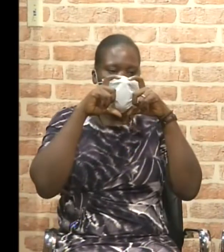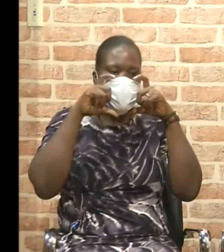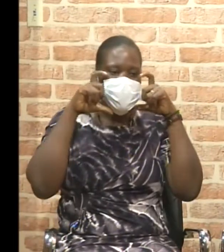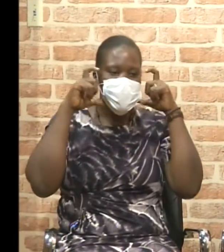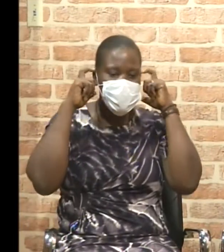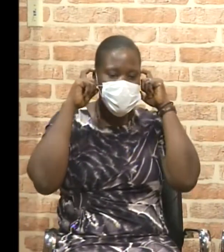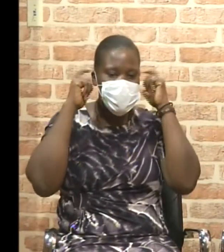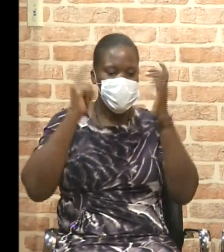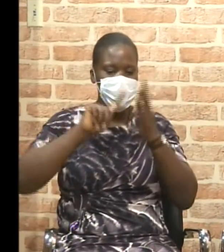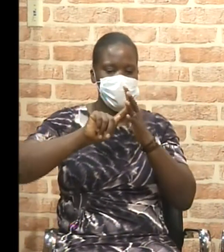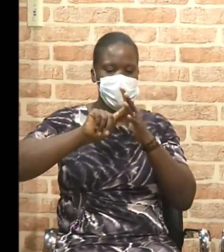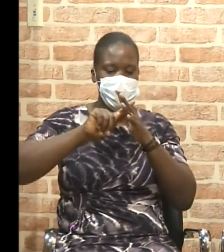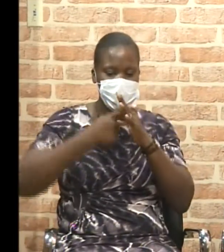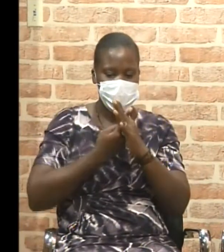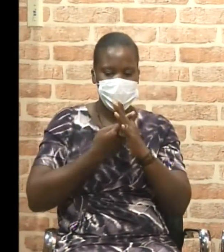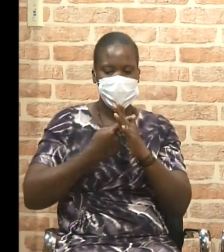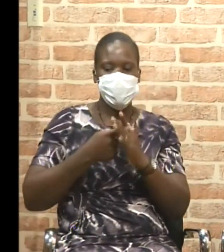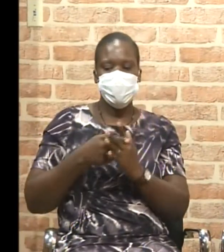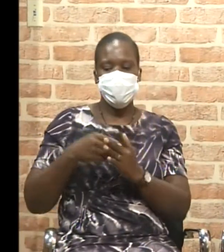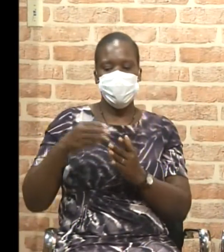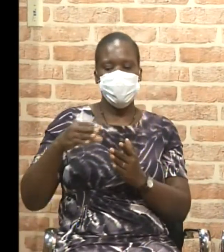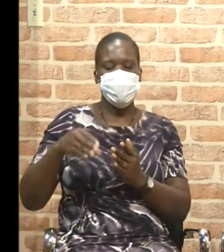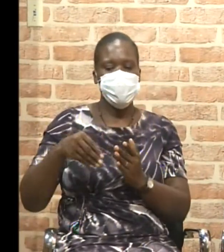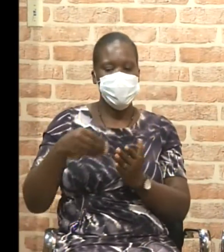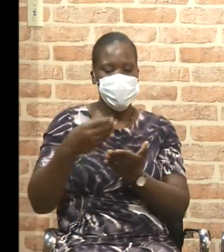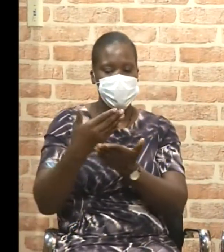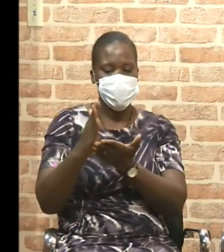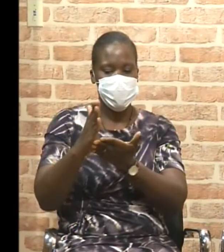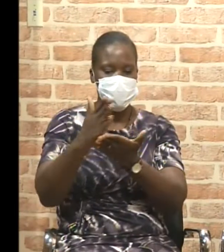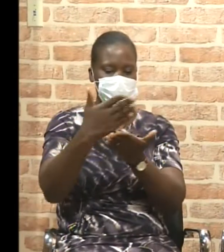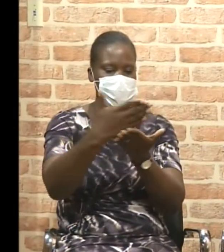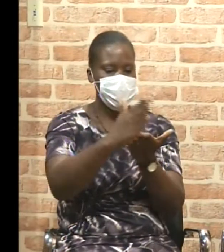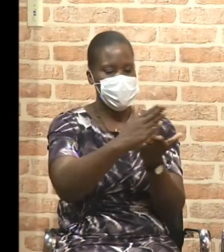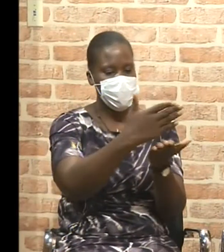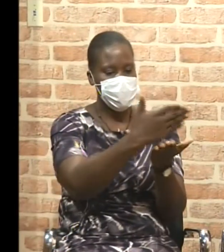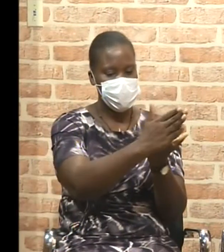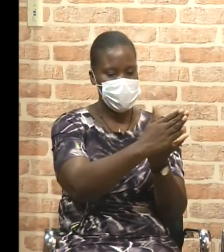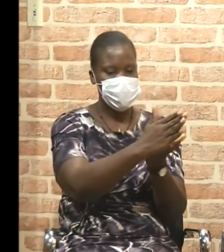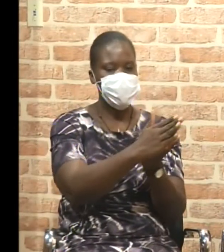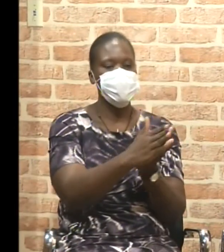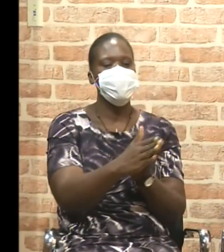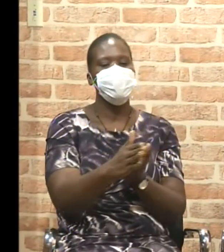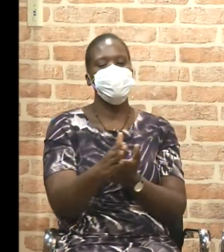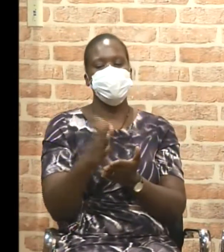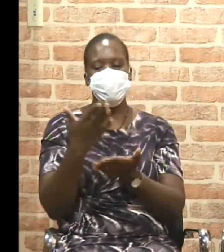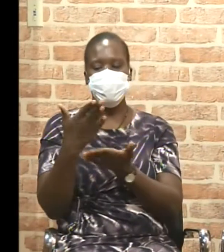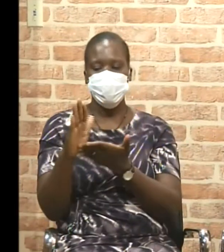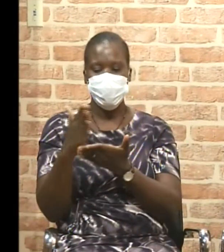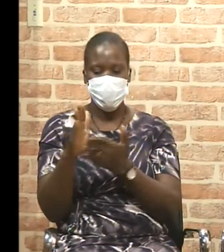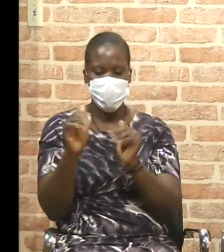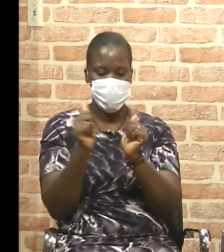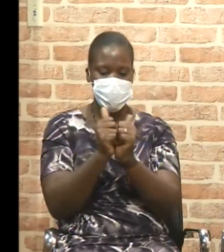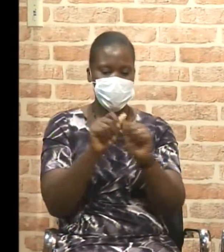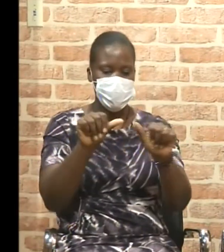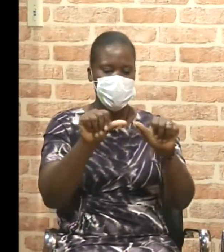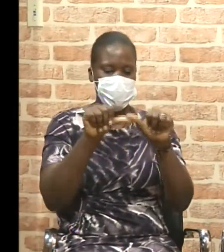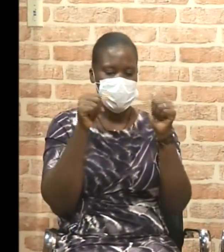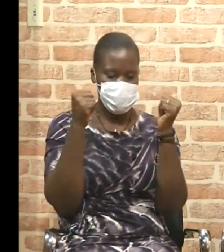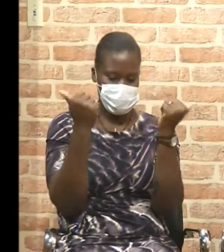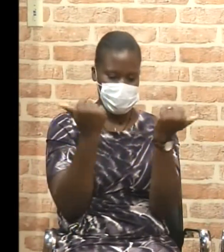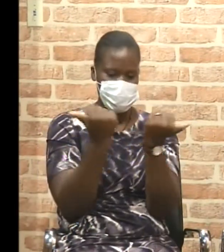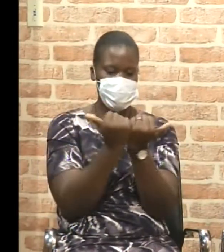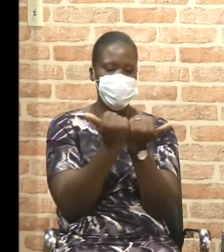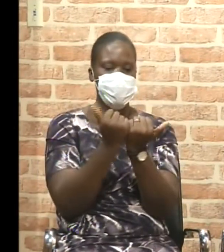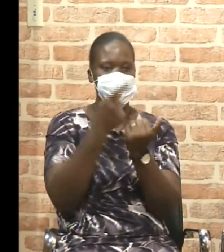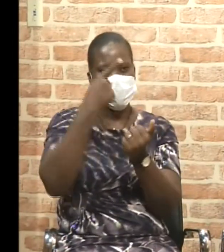nous commençons à distribuer yo mais nous distribuer avec personnellement et nous distribuer avec association parce que nous-mêmes